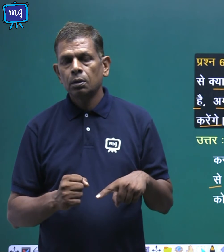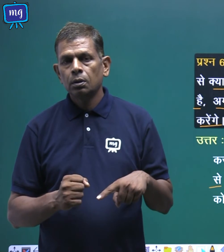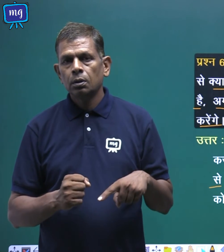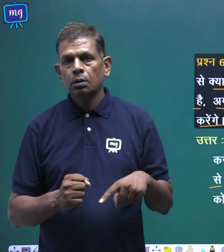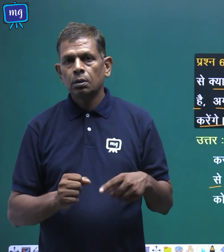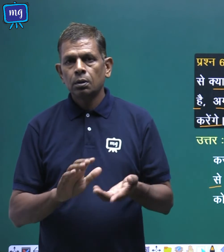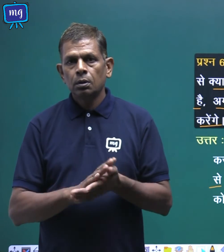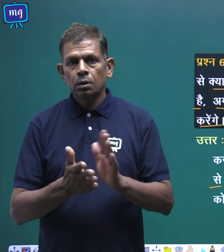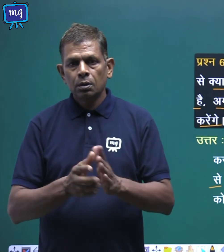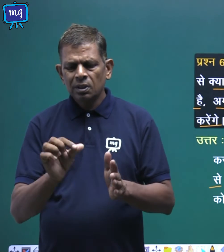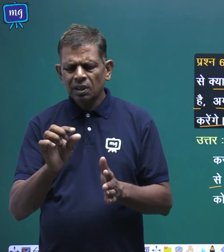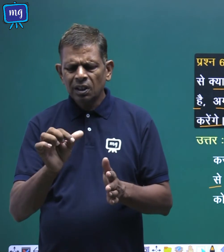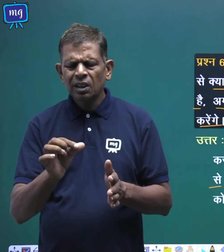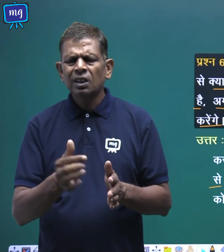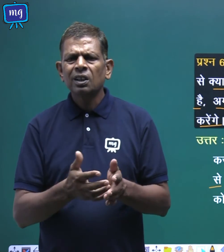आटे के साथ